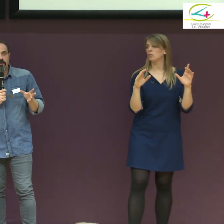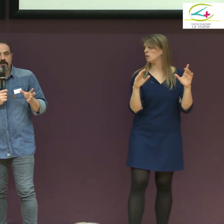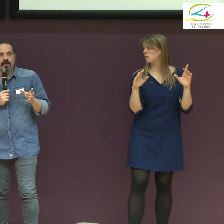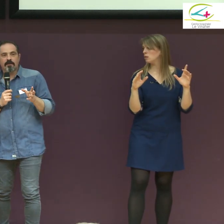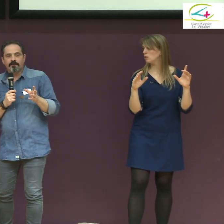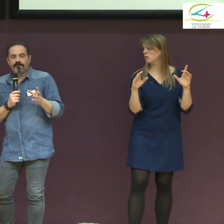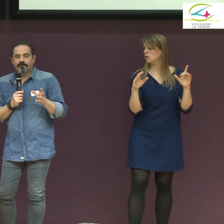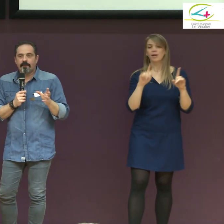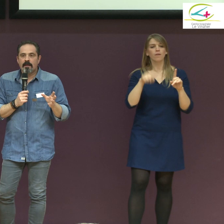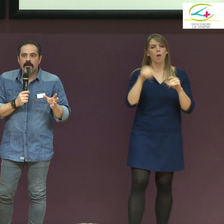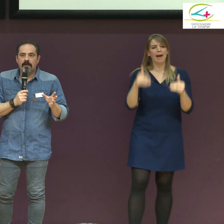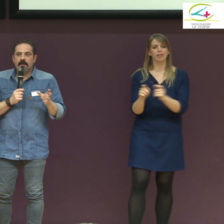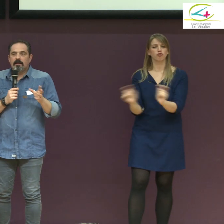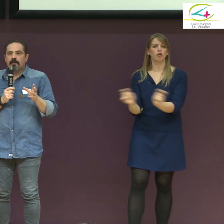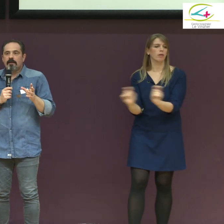ou Psychologie Magazine.